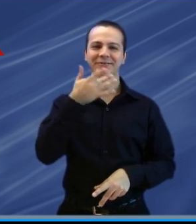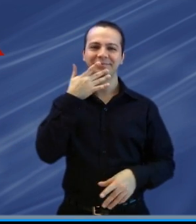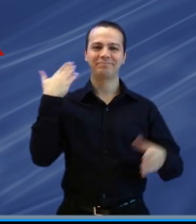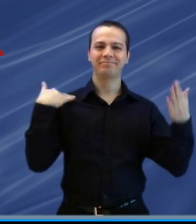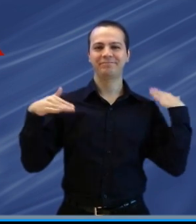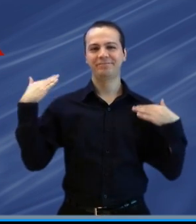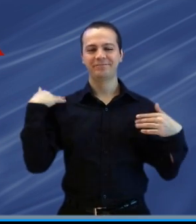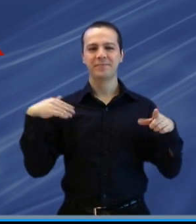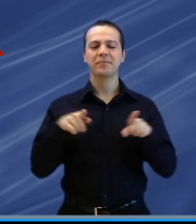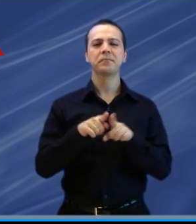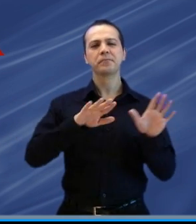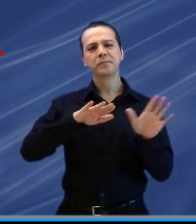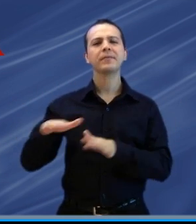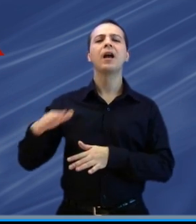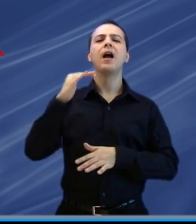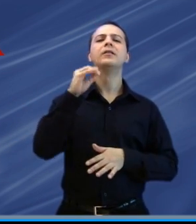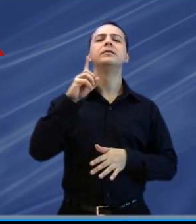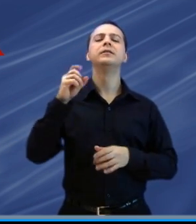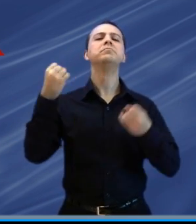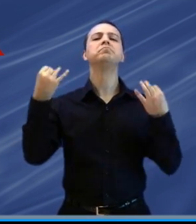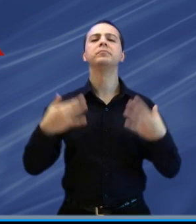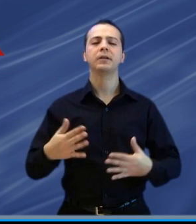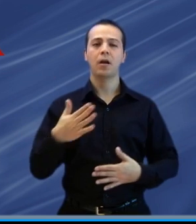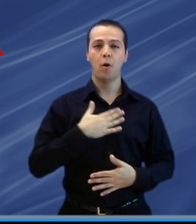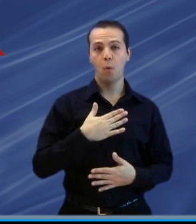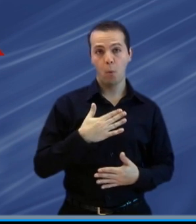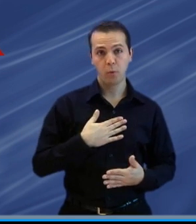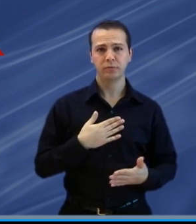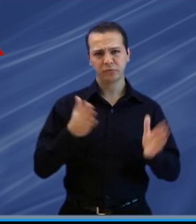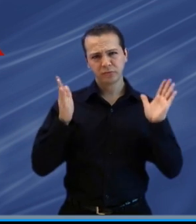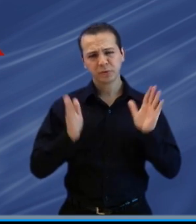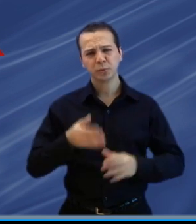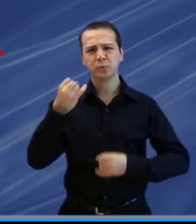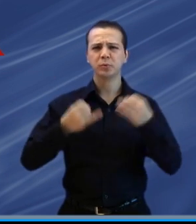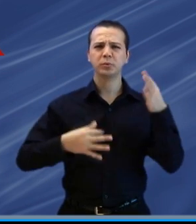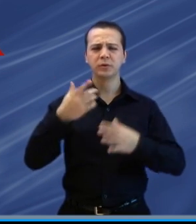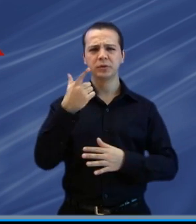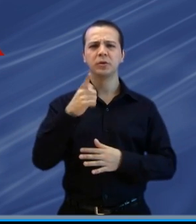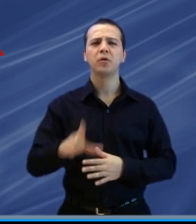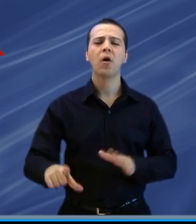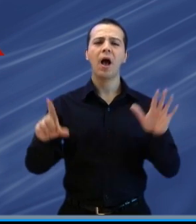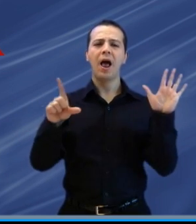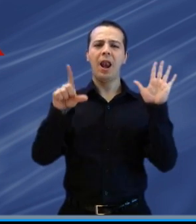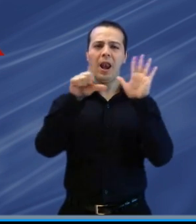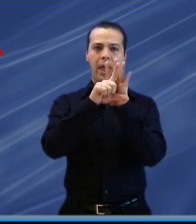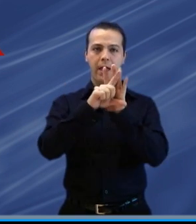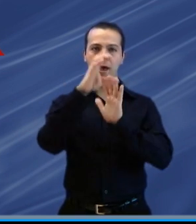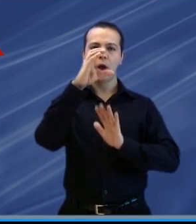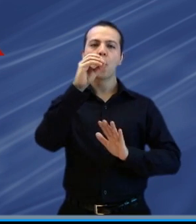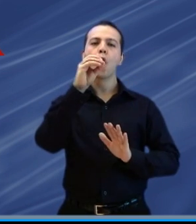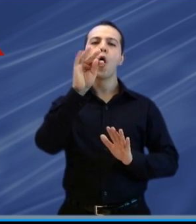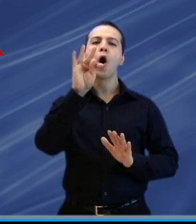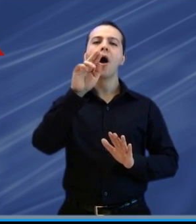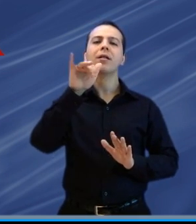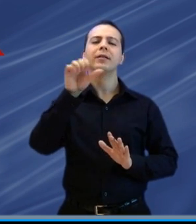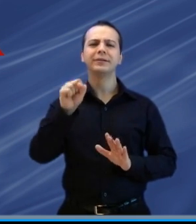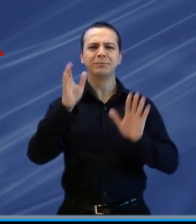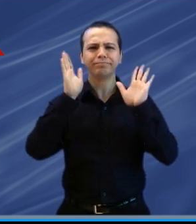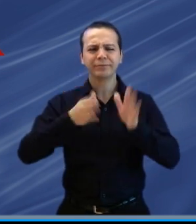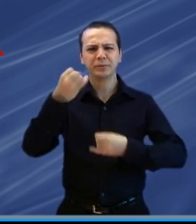bom. Cid, conta para mim aqui o seguinte. Nós temos aí, já falamos mais de uma vez sobre essa lei de cotas para pessoa com